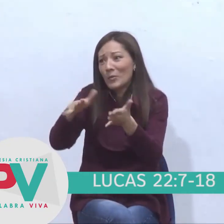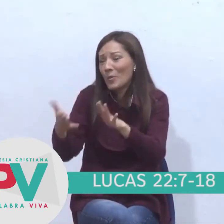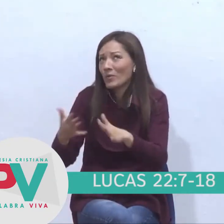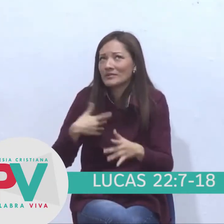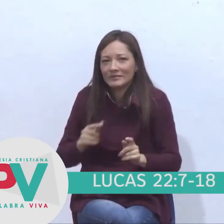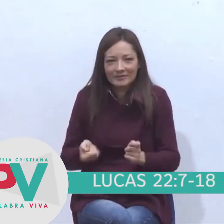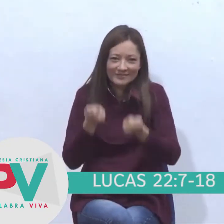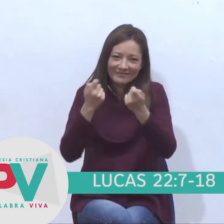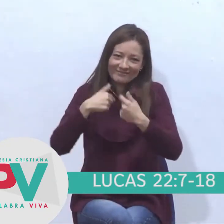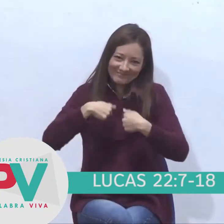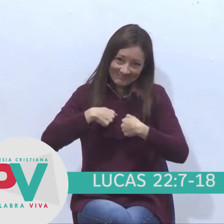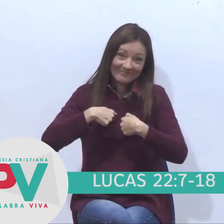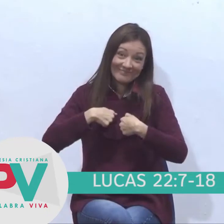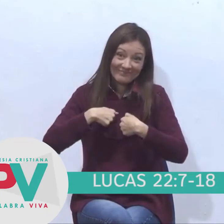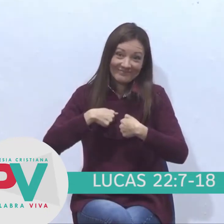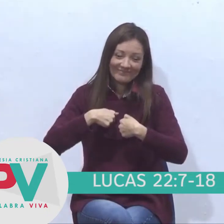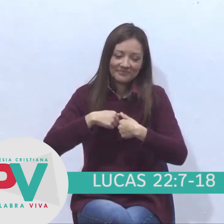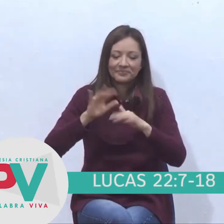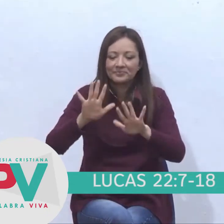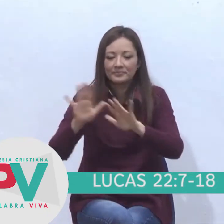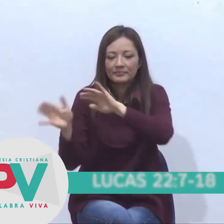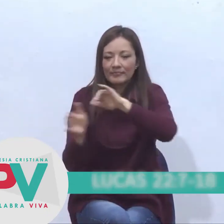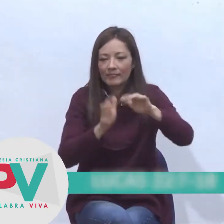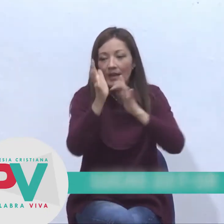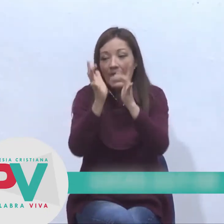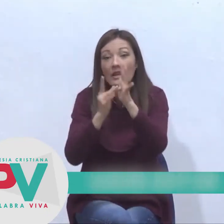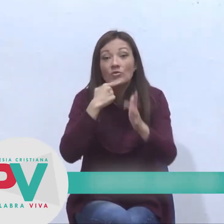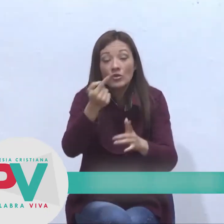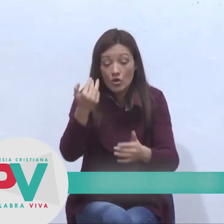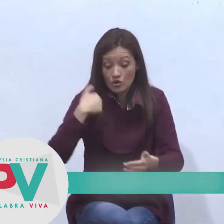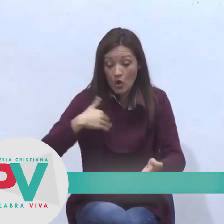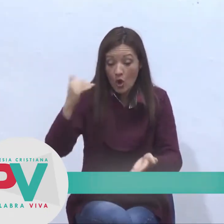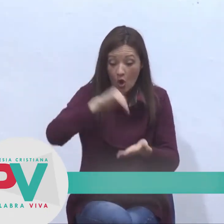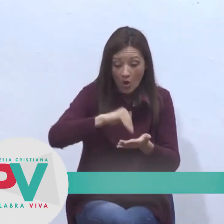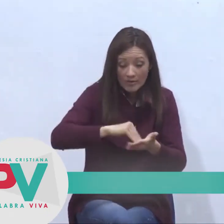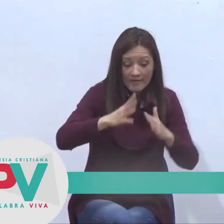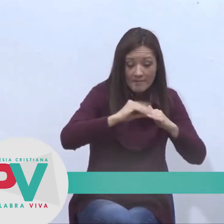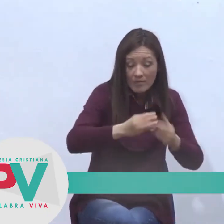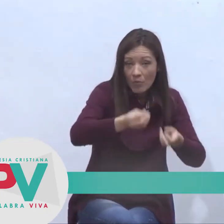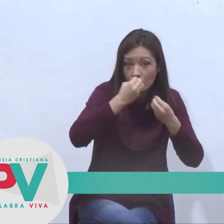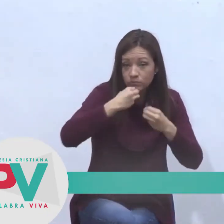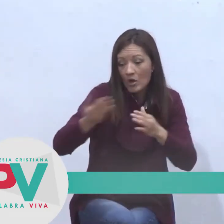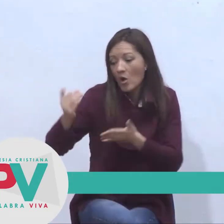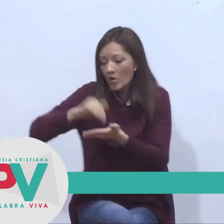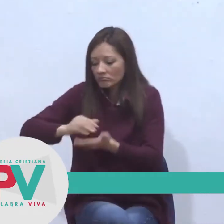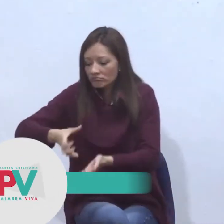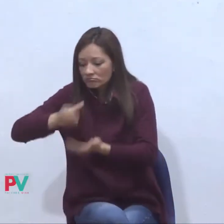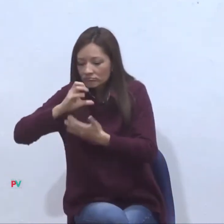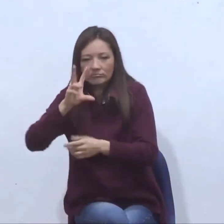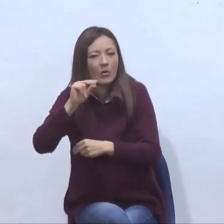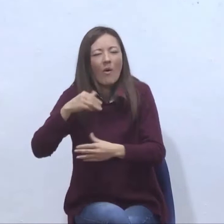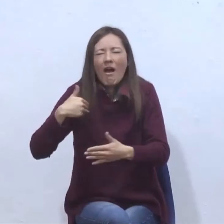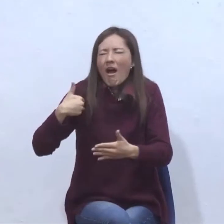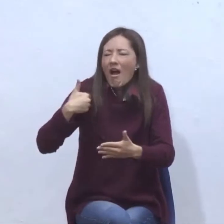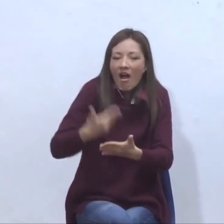18, porque os digo que no beberé más del fruto de la vid hasta que el reino de Dios